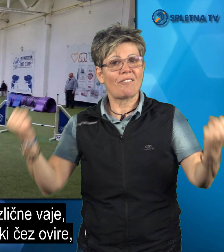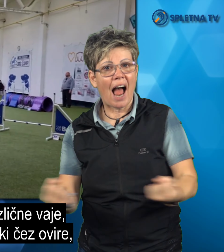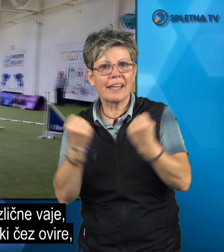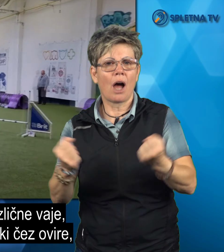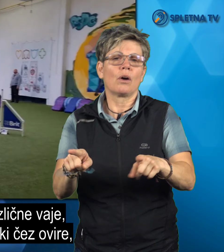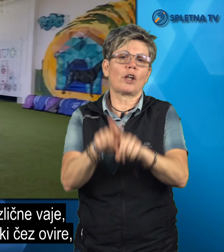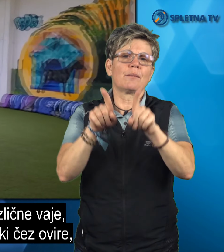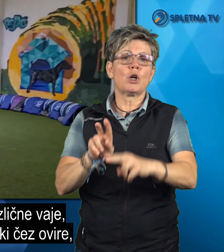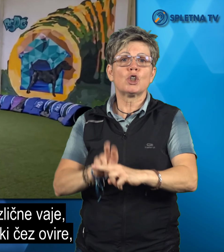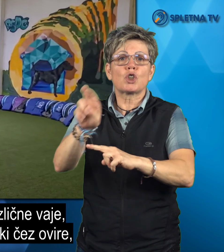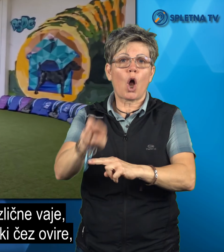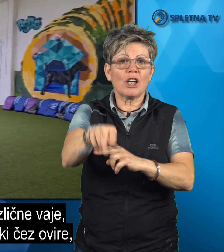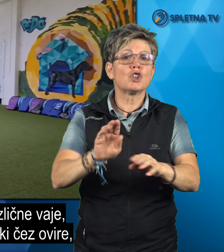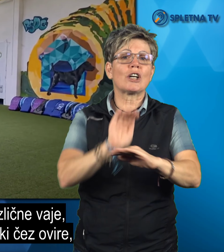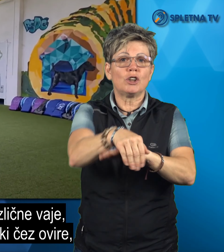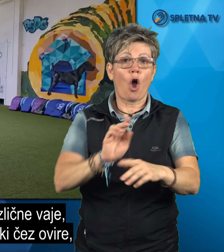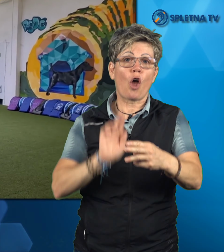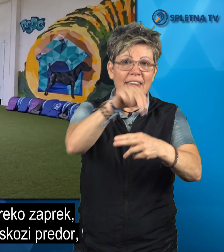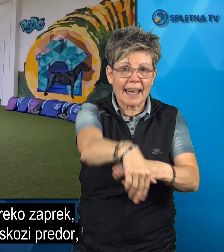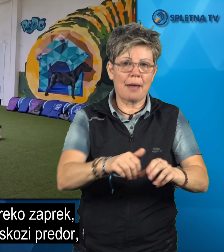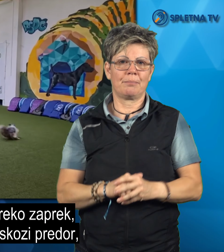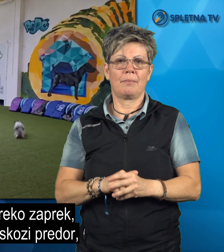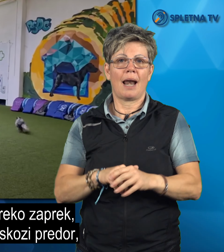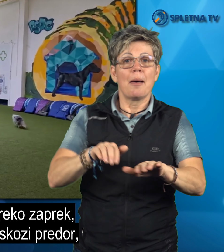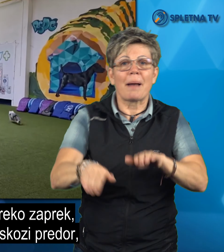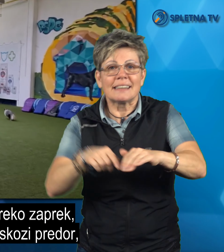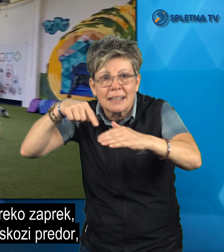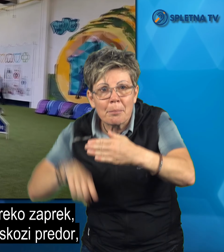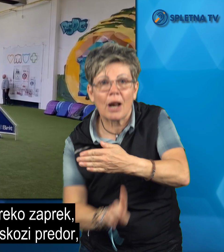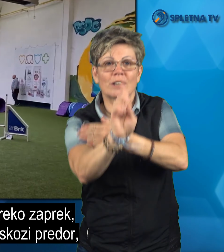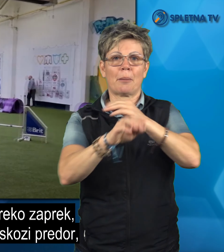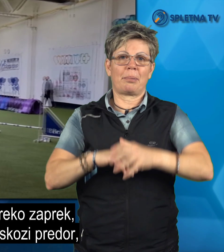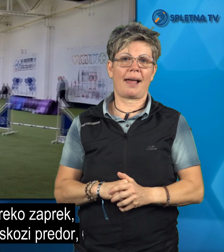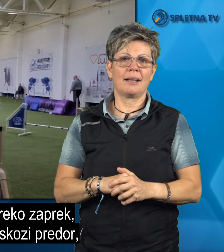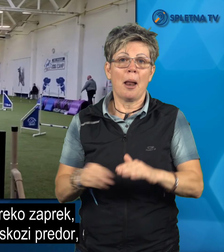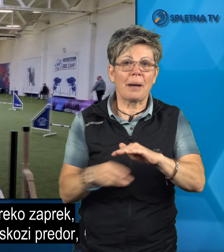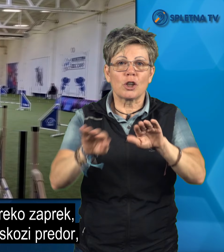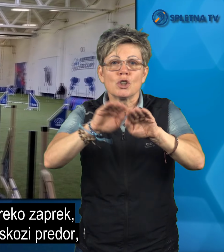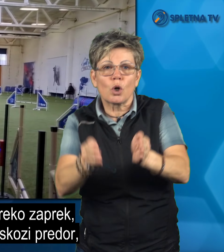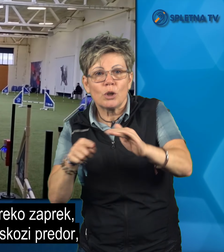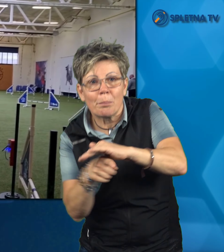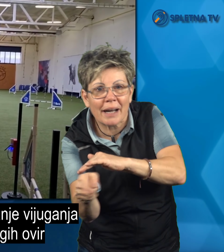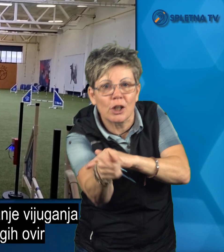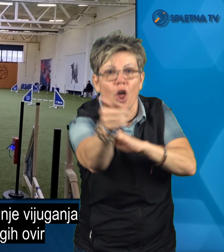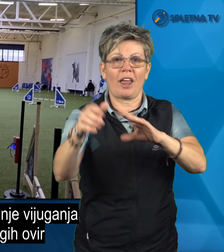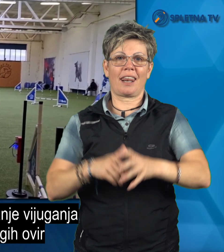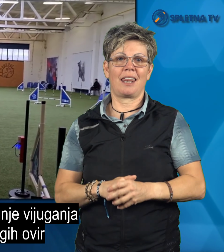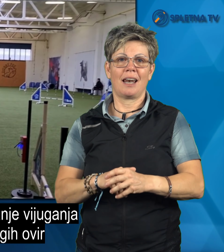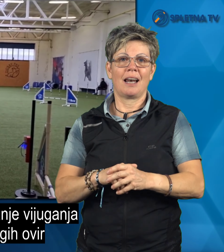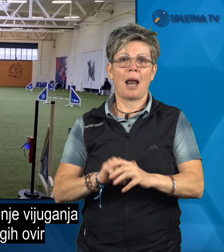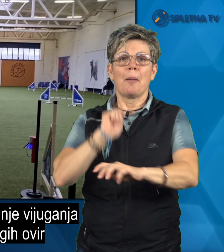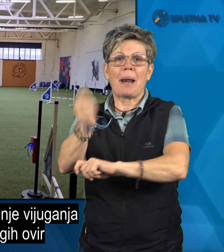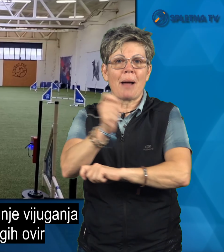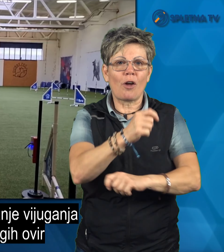vaje, kot so skoki čez ovire, plezanje preko zapreg, prehajanje skozi predor,